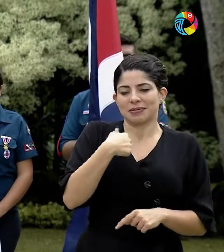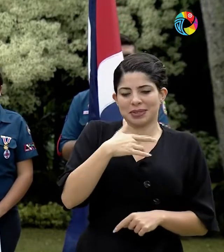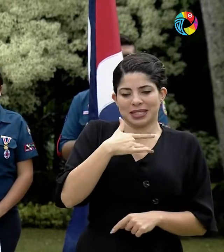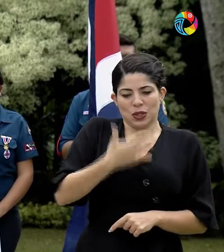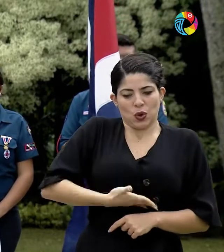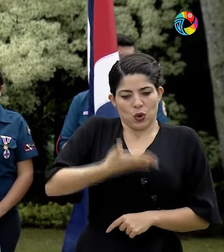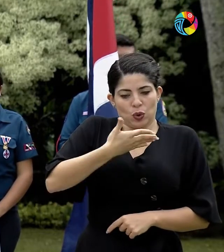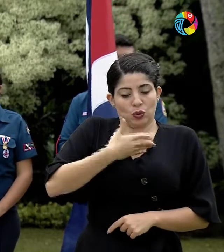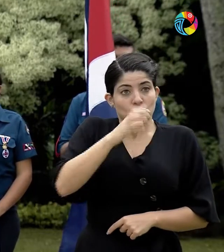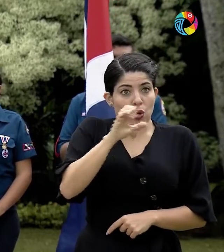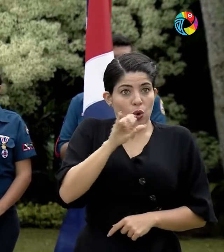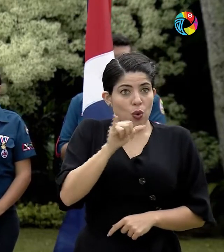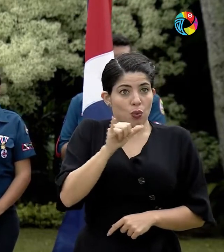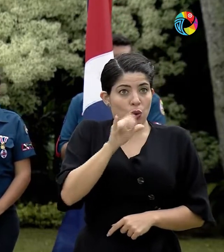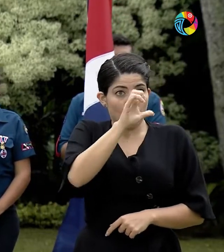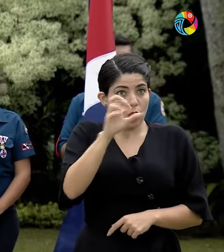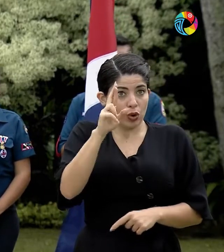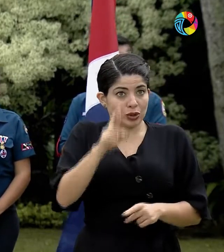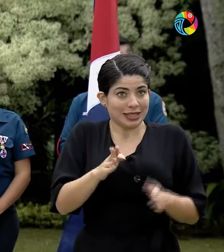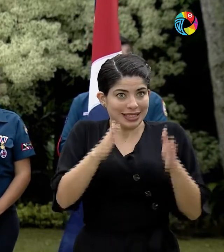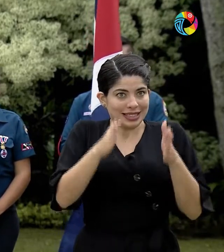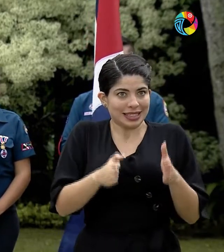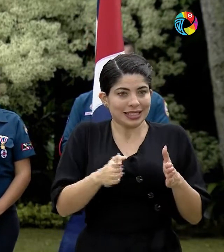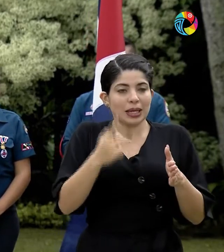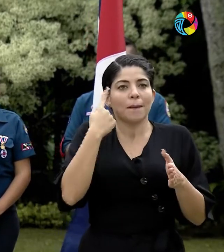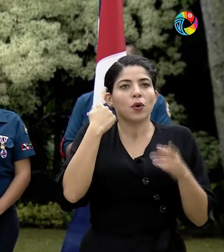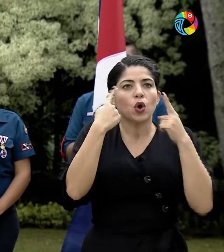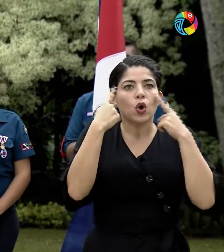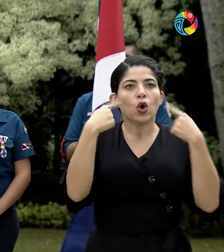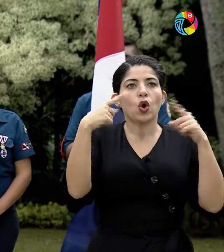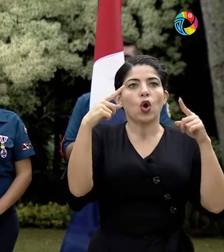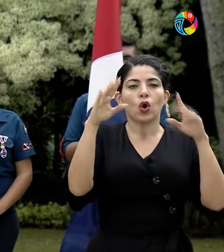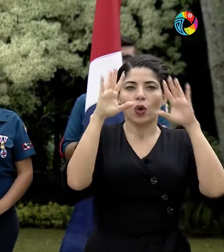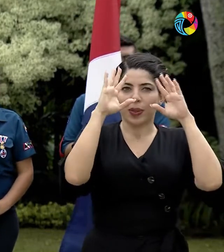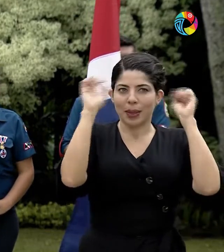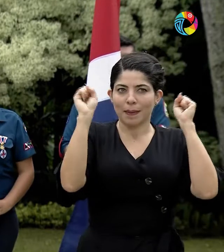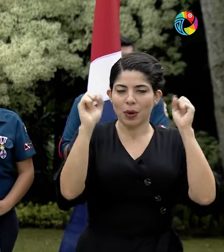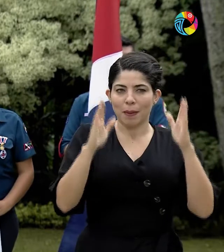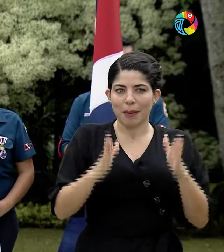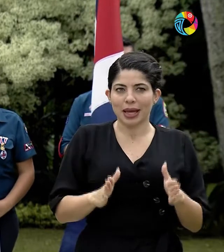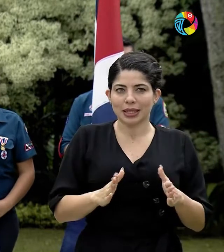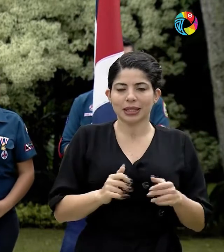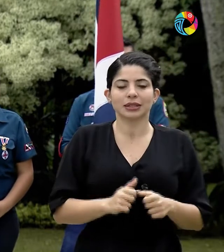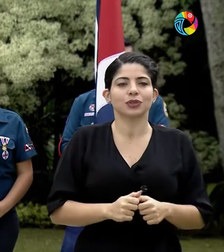orgulloso como costarricense del logro obtenido por nuestra diplomacia